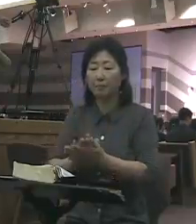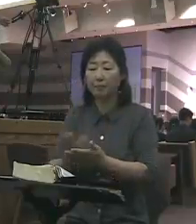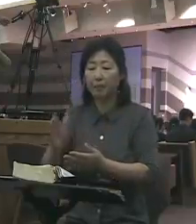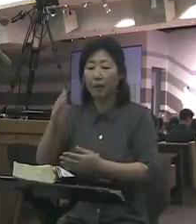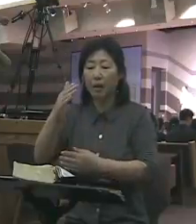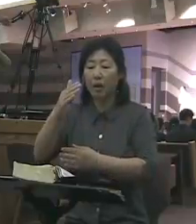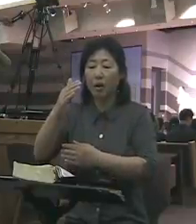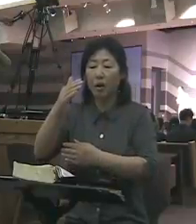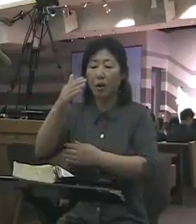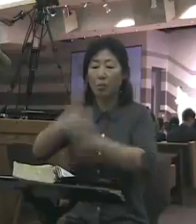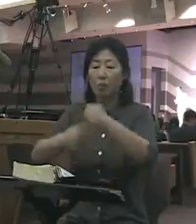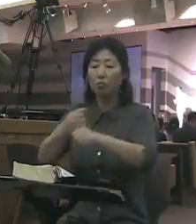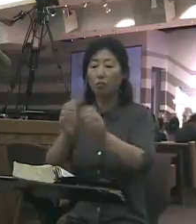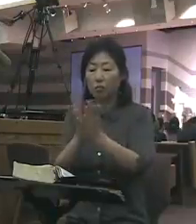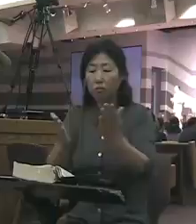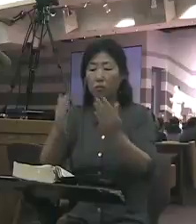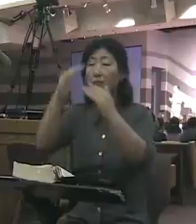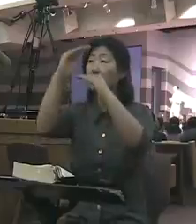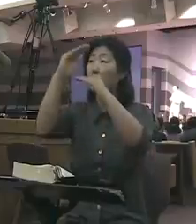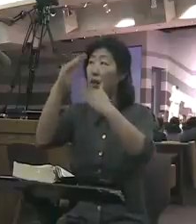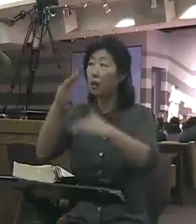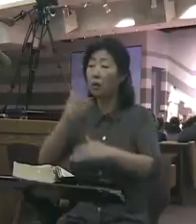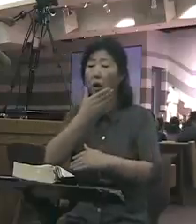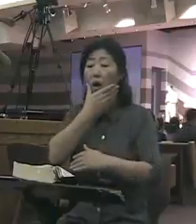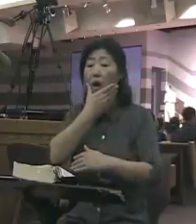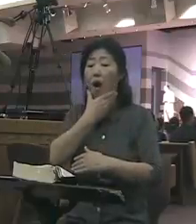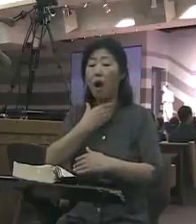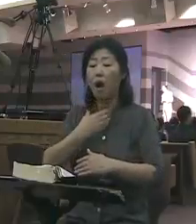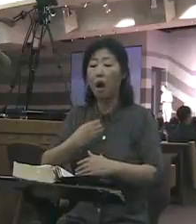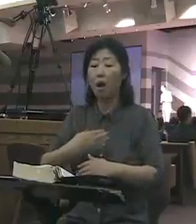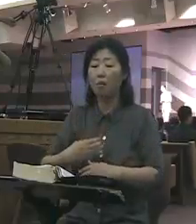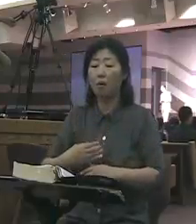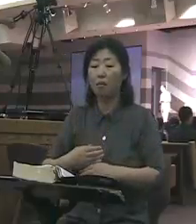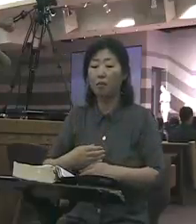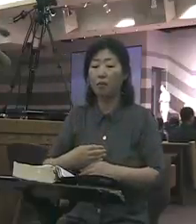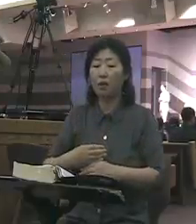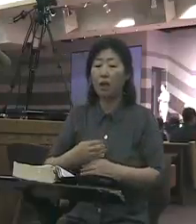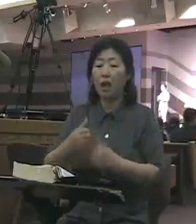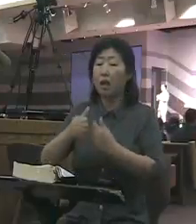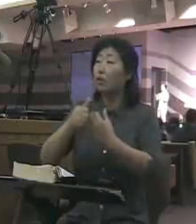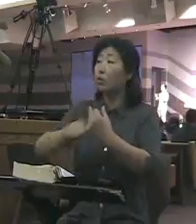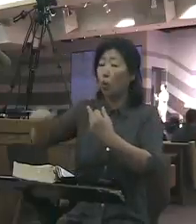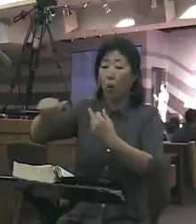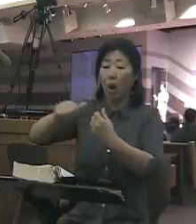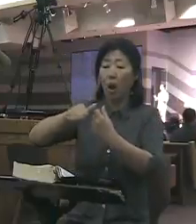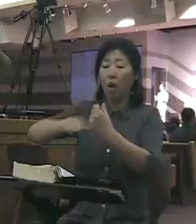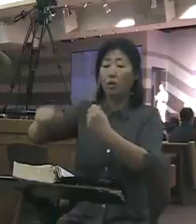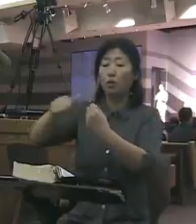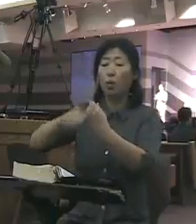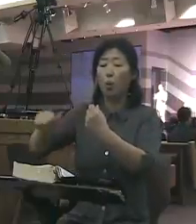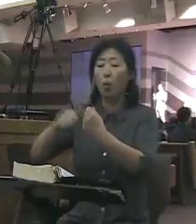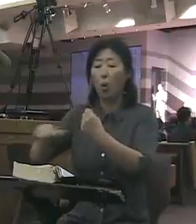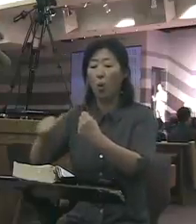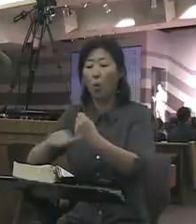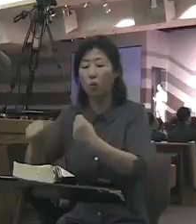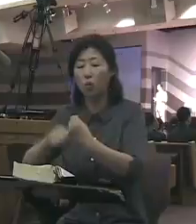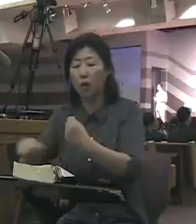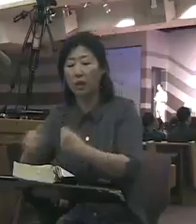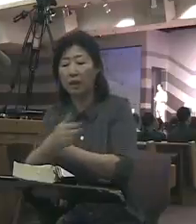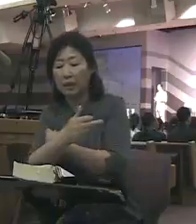내용이 이와 같습니다. 아브라함과 그의 조카 롯이 나중에는 큰 가문, 둘 다 큰 가문과